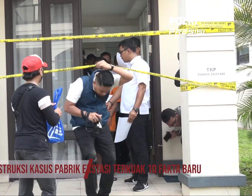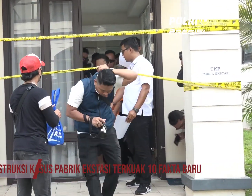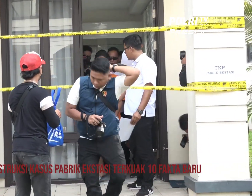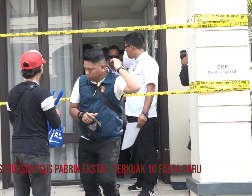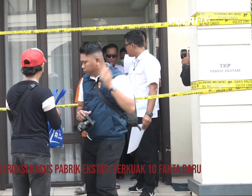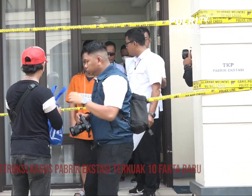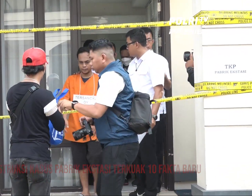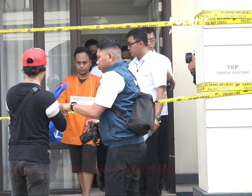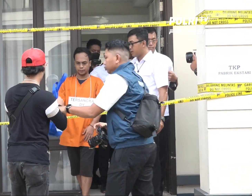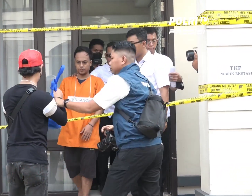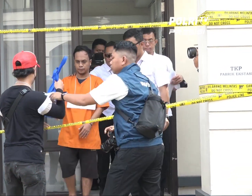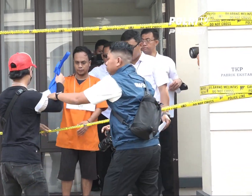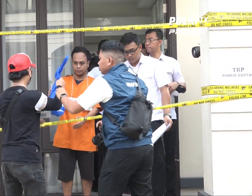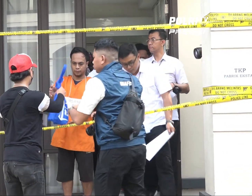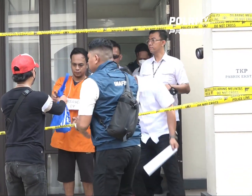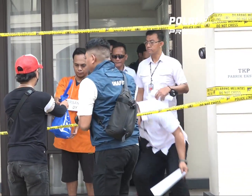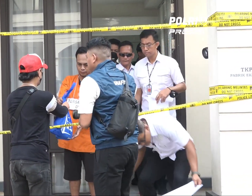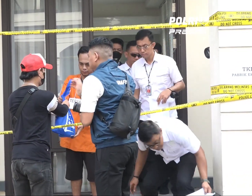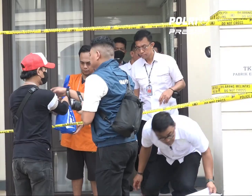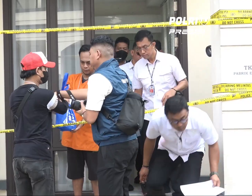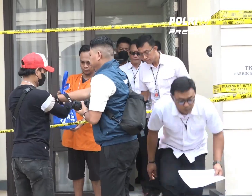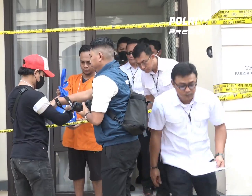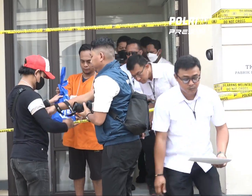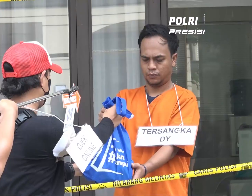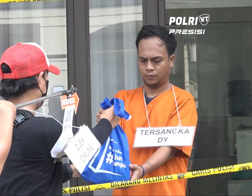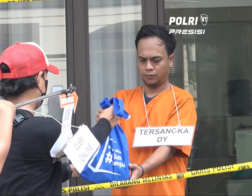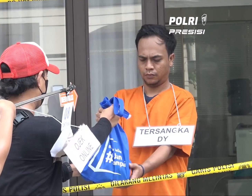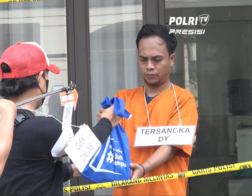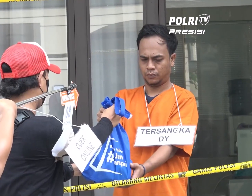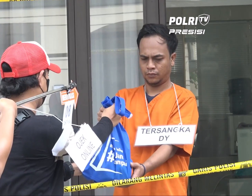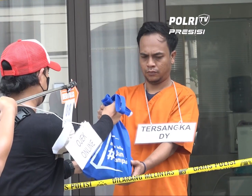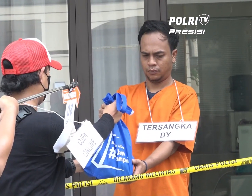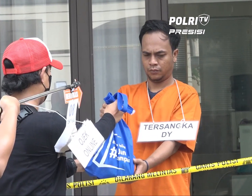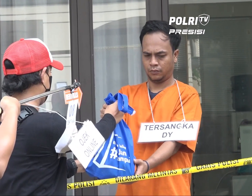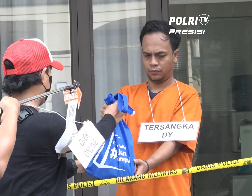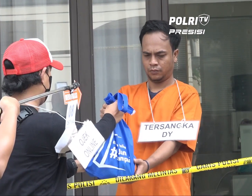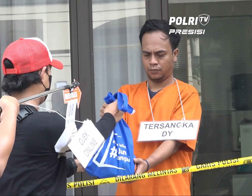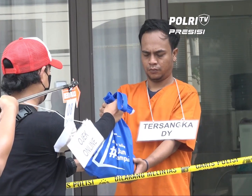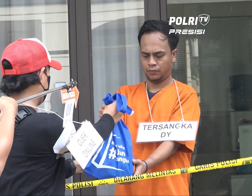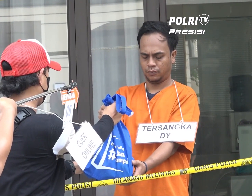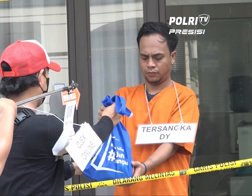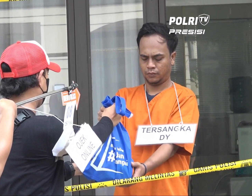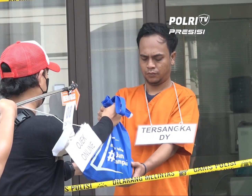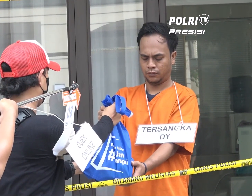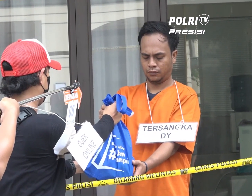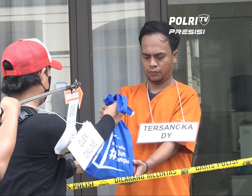dikirimkan. Jadi paket ini untuk pembuatan produksi ekstasi ini berkelanjutan.